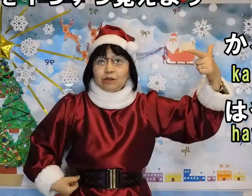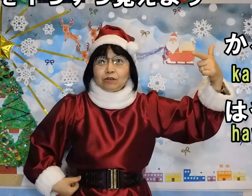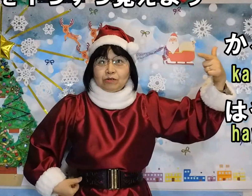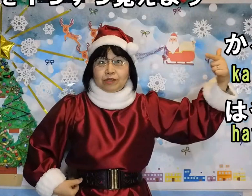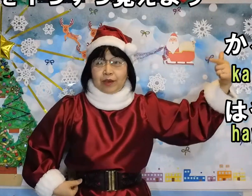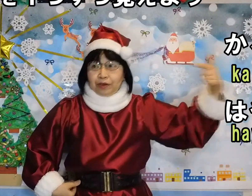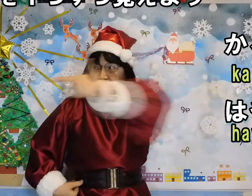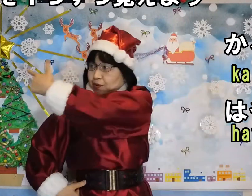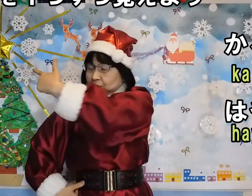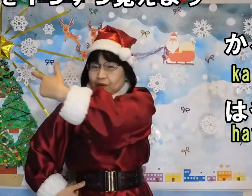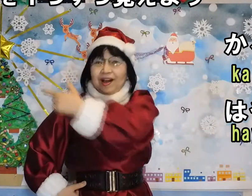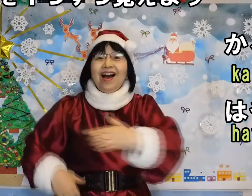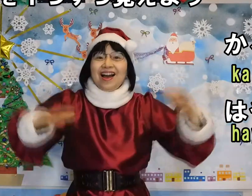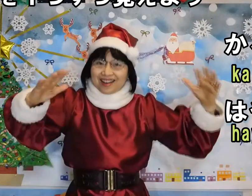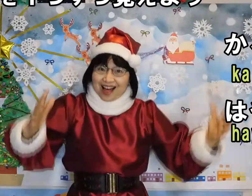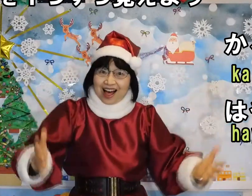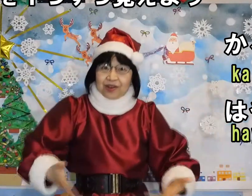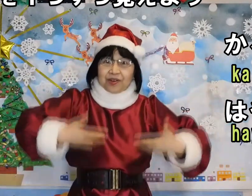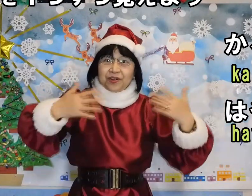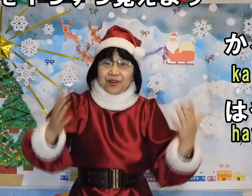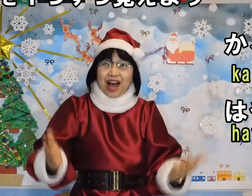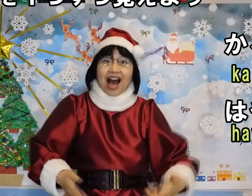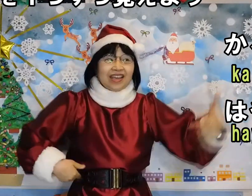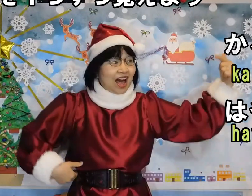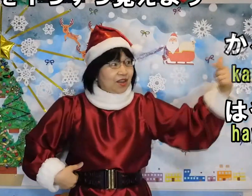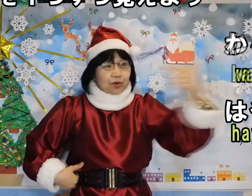ルを作って、ヒュー、軽く速く、